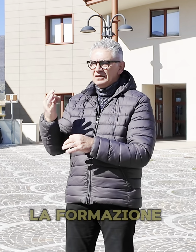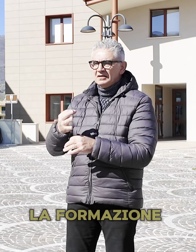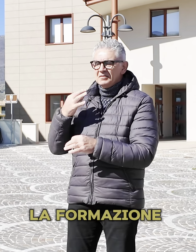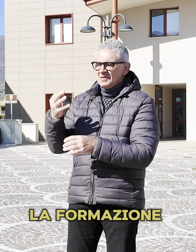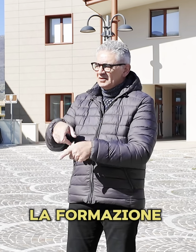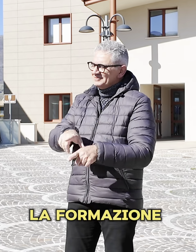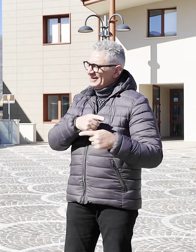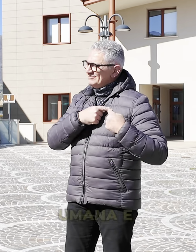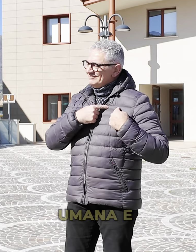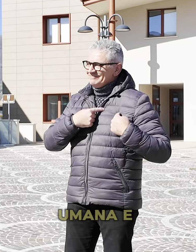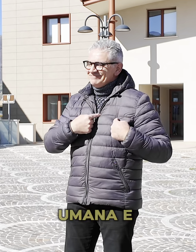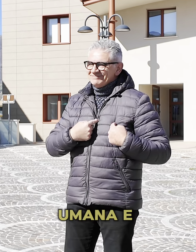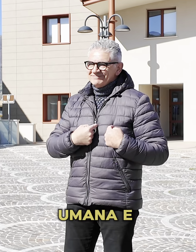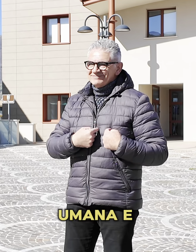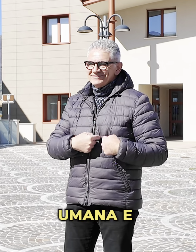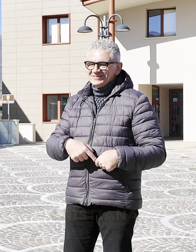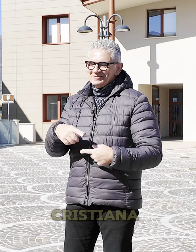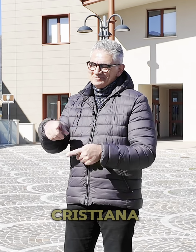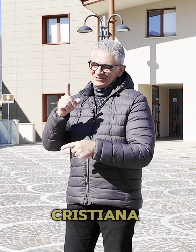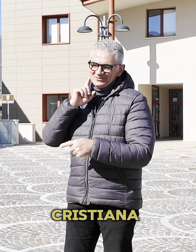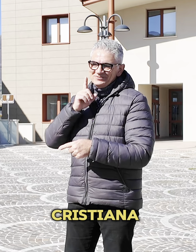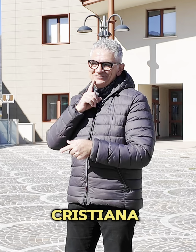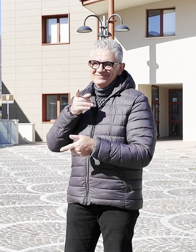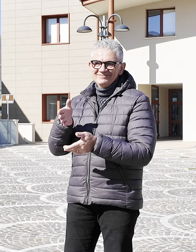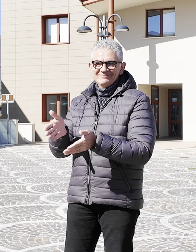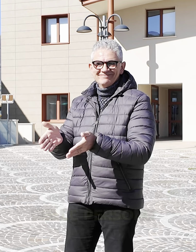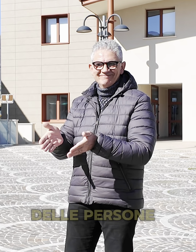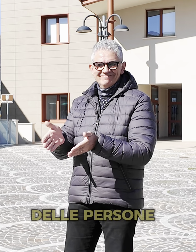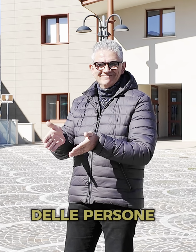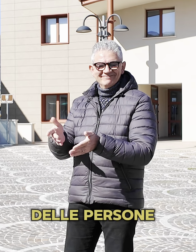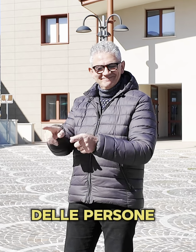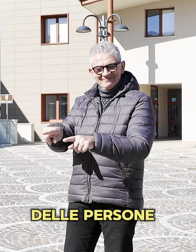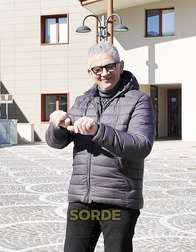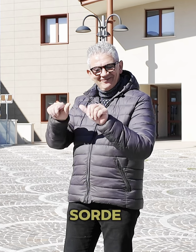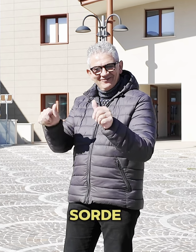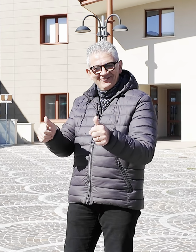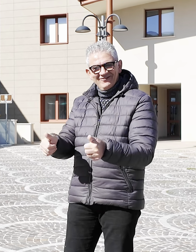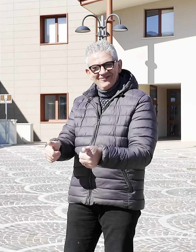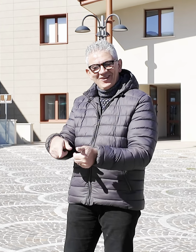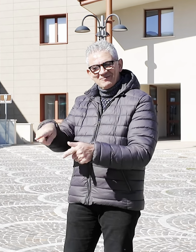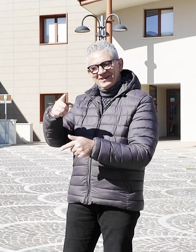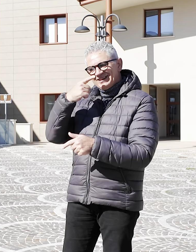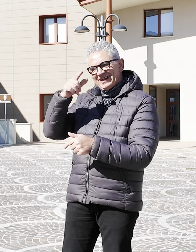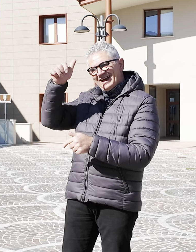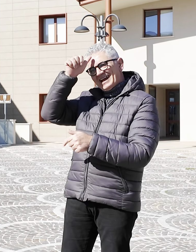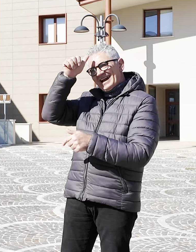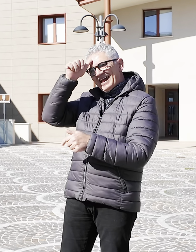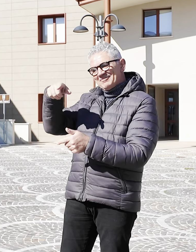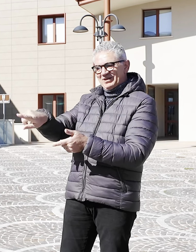la formazione umana e cristiana delle persone sorde.